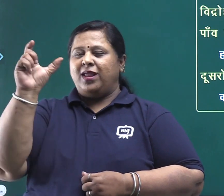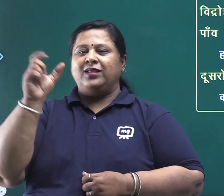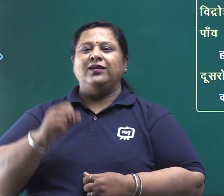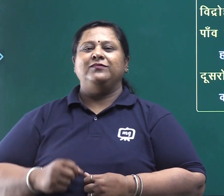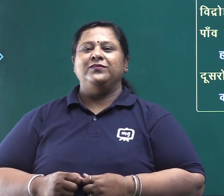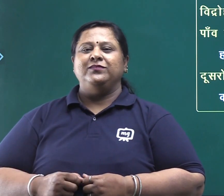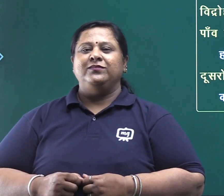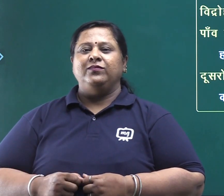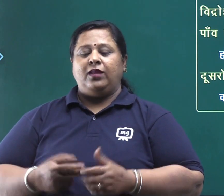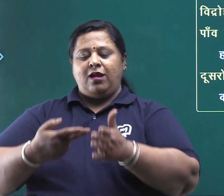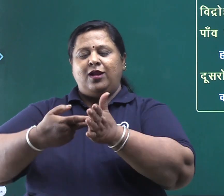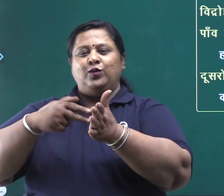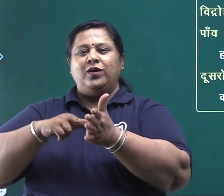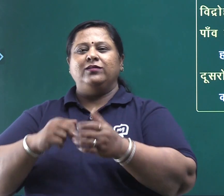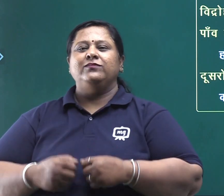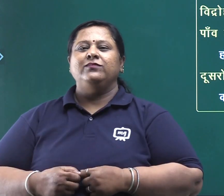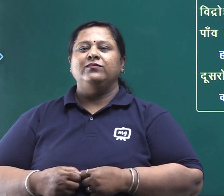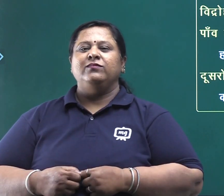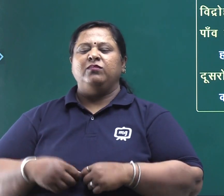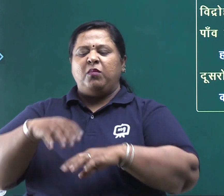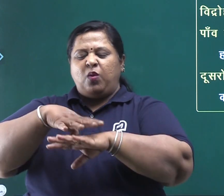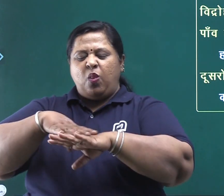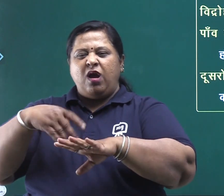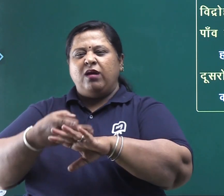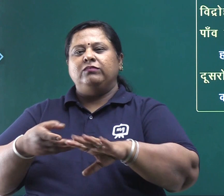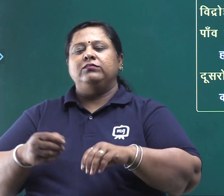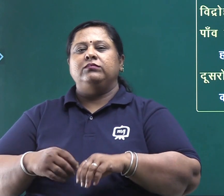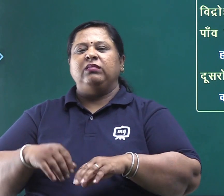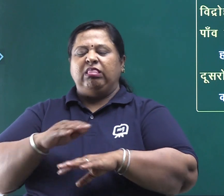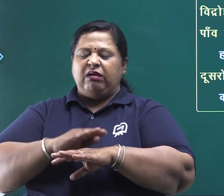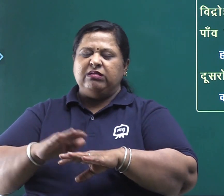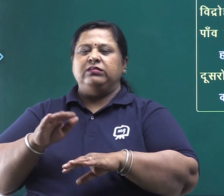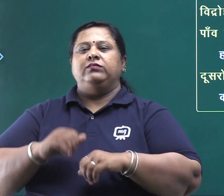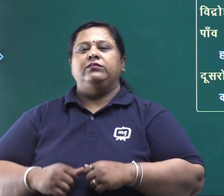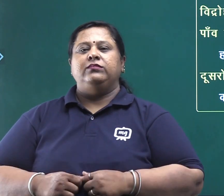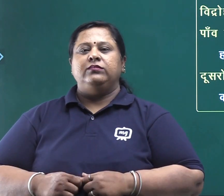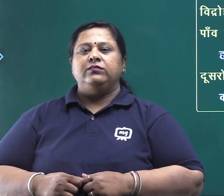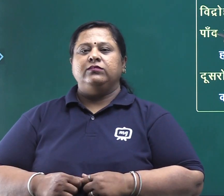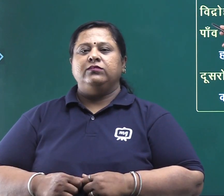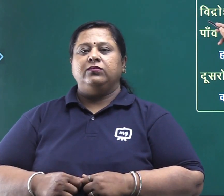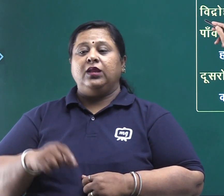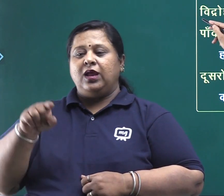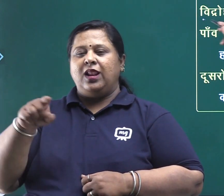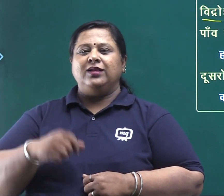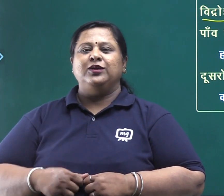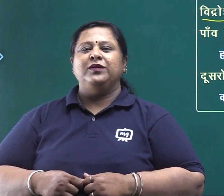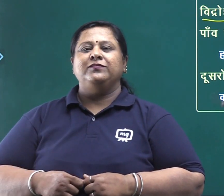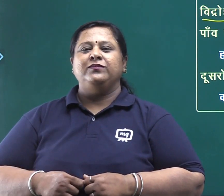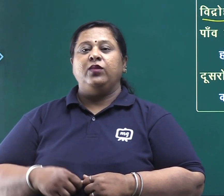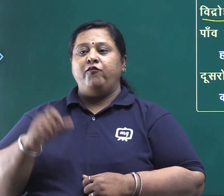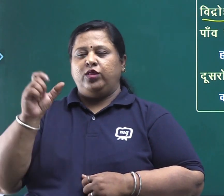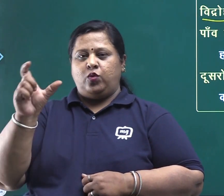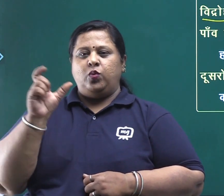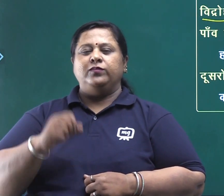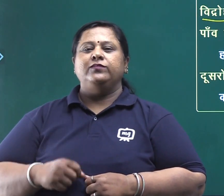पराधीन अर्थ होगा गुलाम, दास। अगला शब्द है